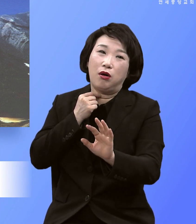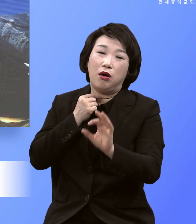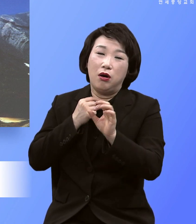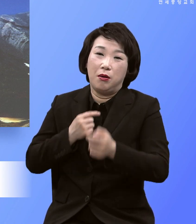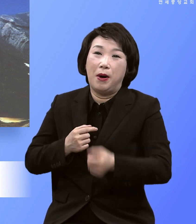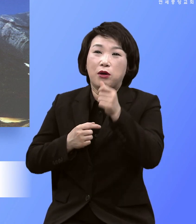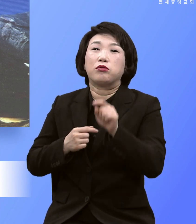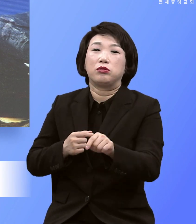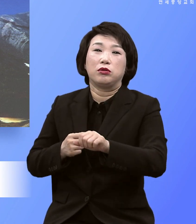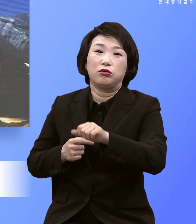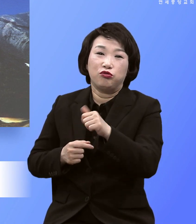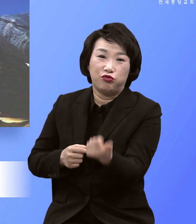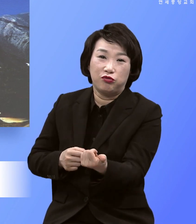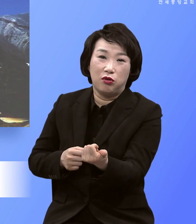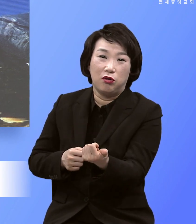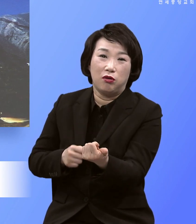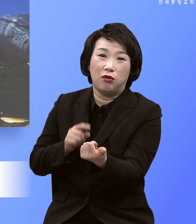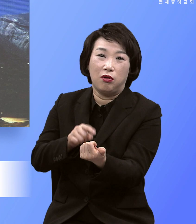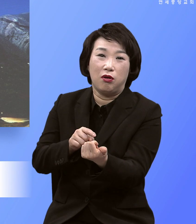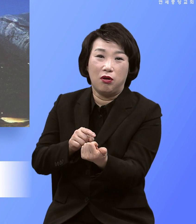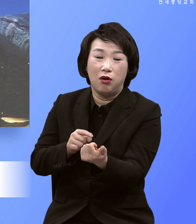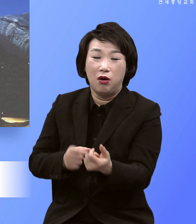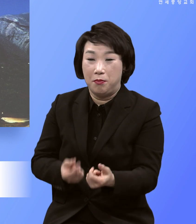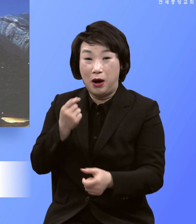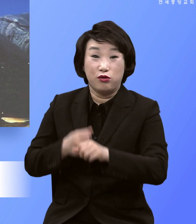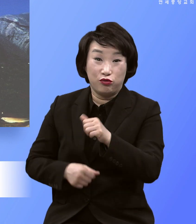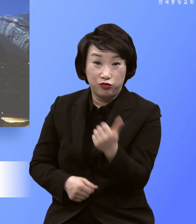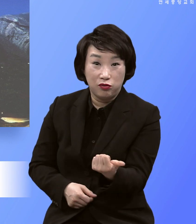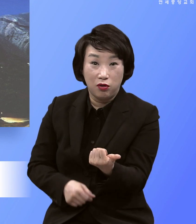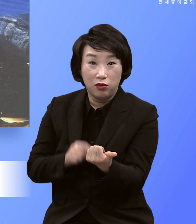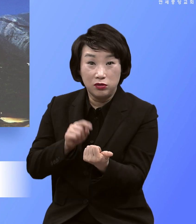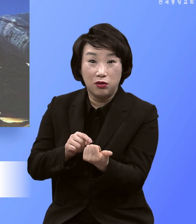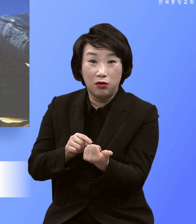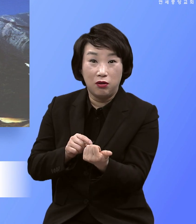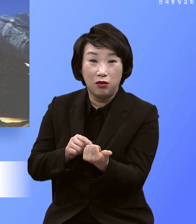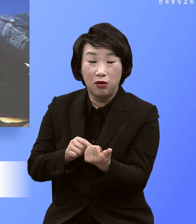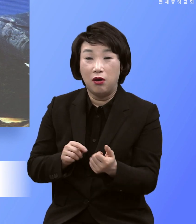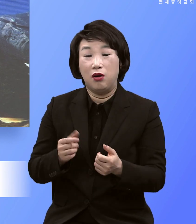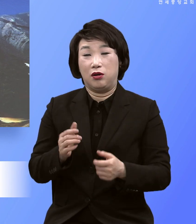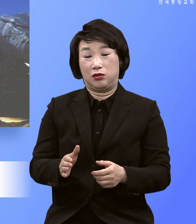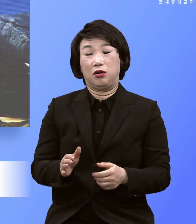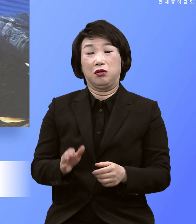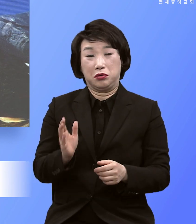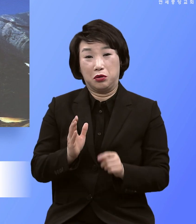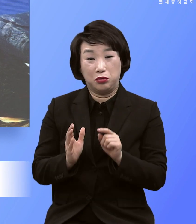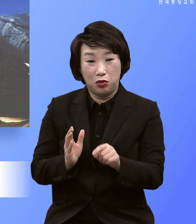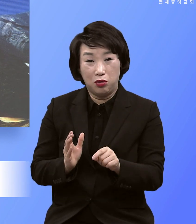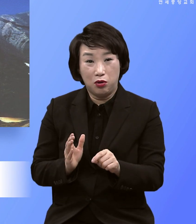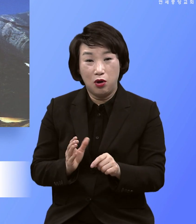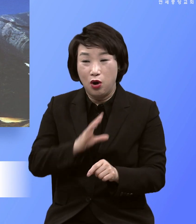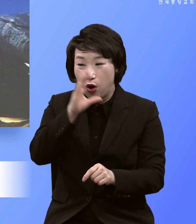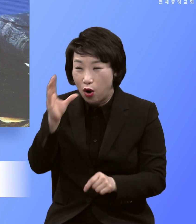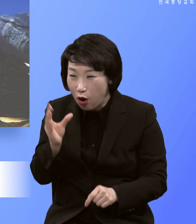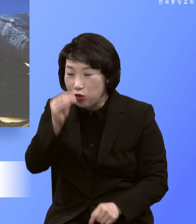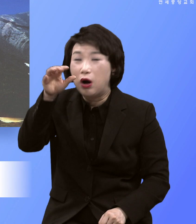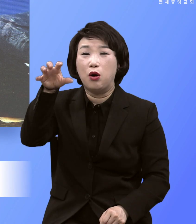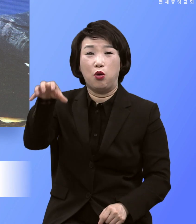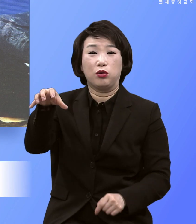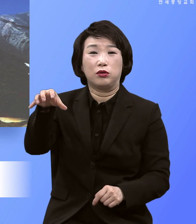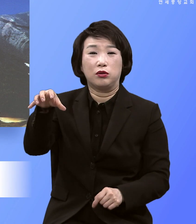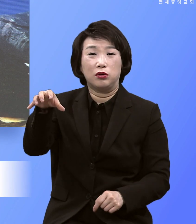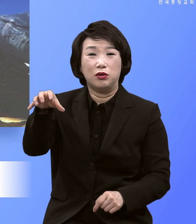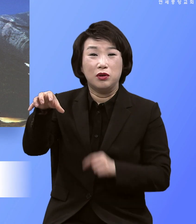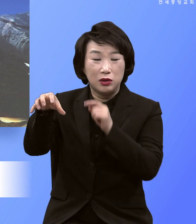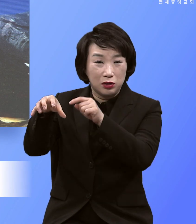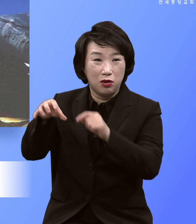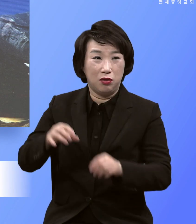사람은 현장에서 즉사할 만큼 그런 아주 거룩하고